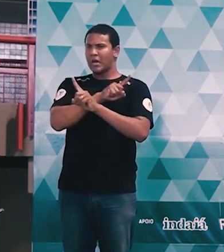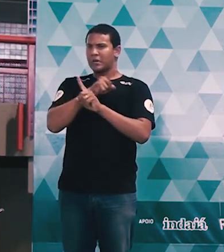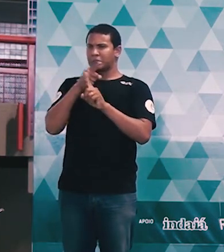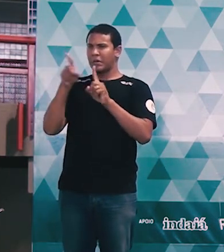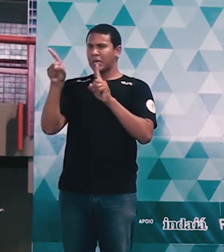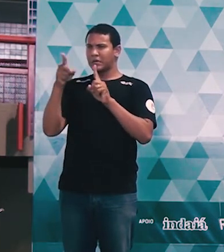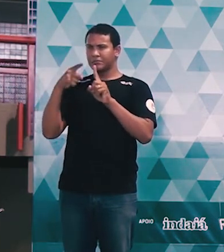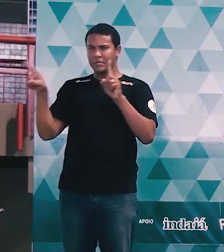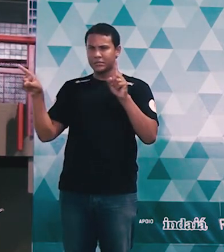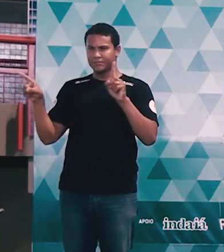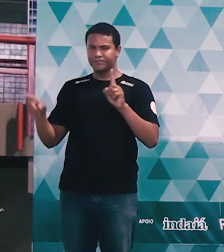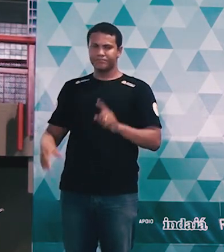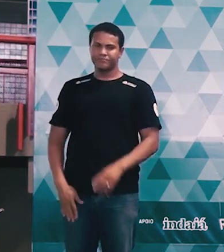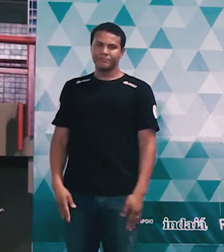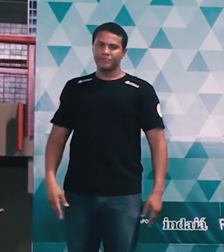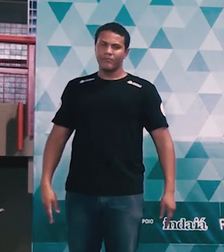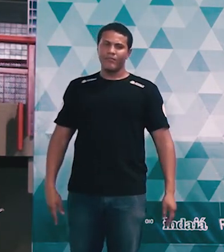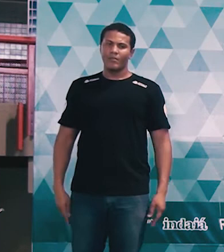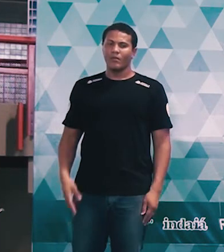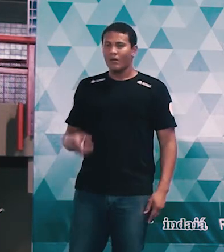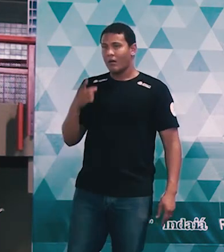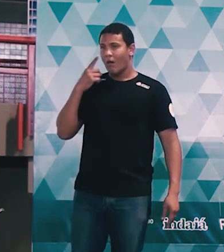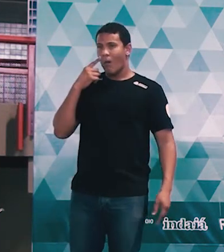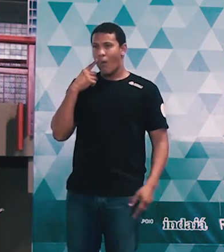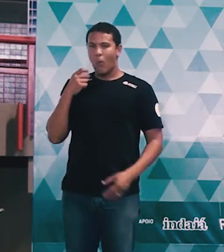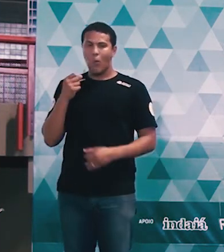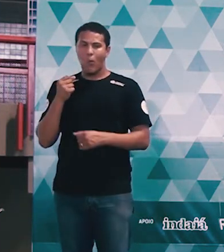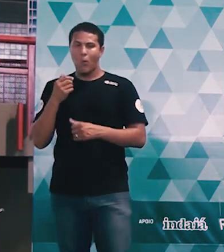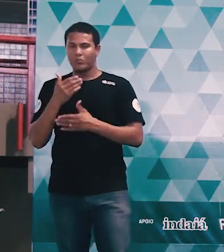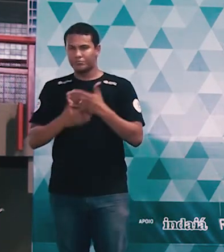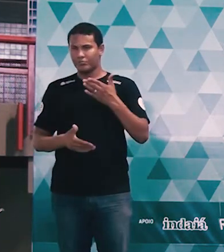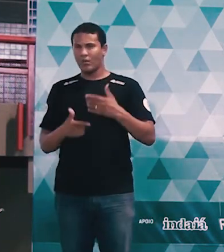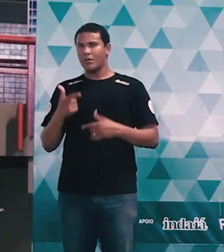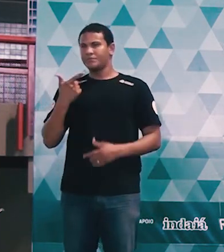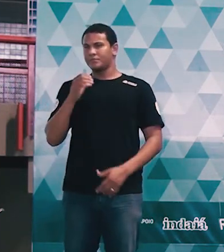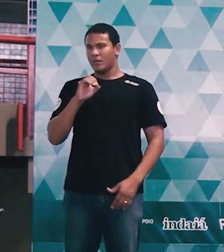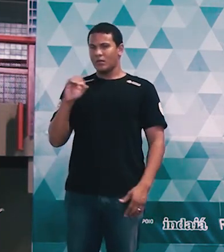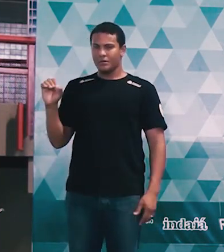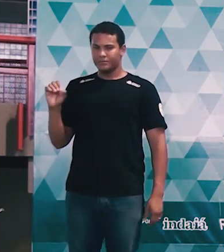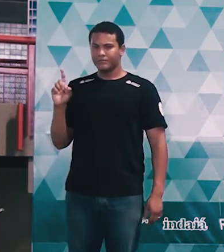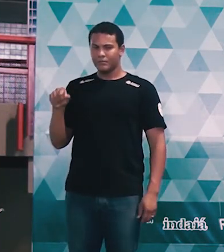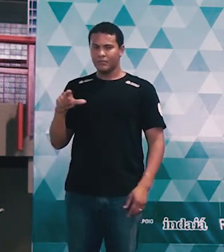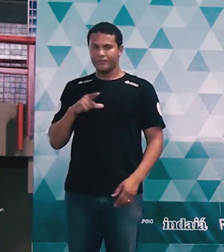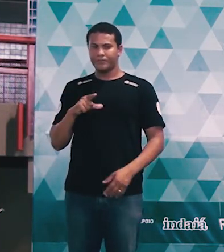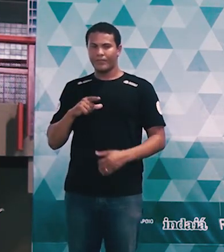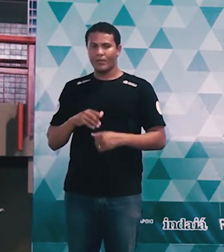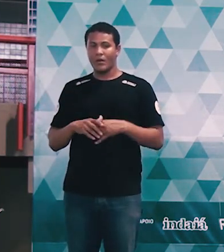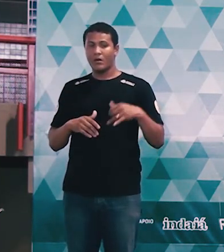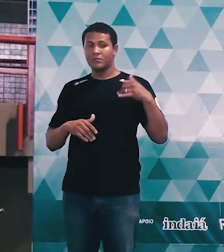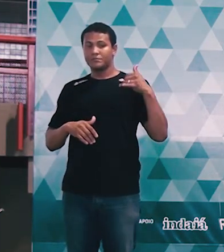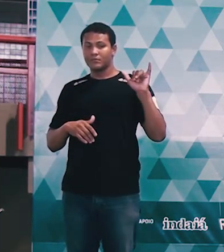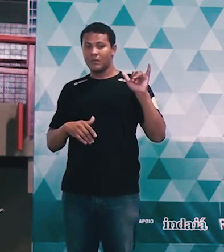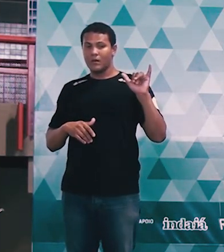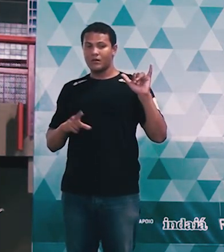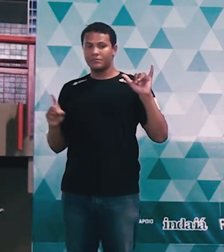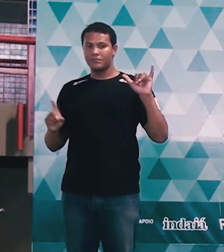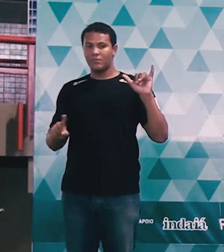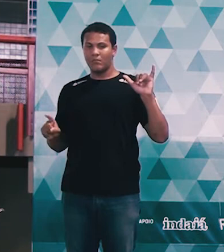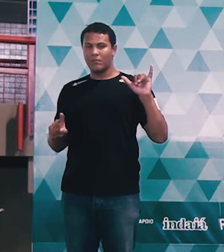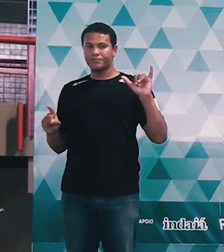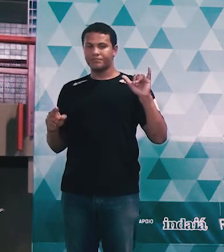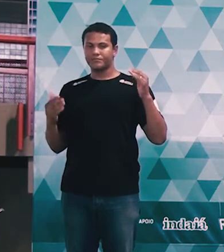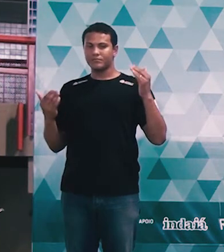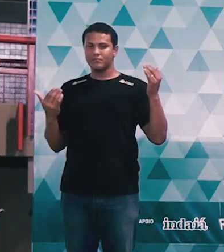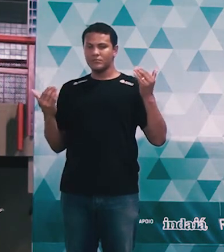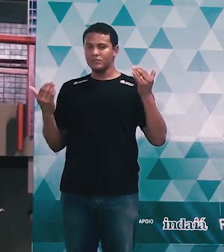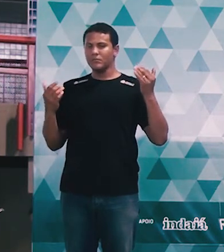de 2000, só para mostrar aqui, ó, o conjunto Y, os elementos estão mais próximos da média, e o conjunto Z, os